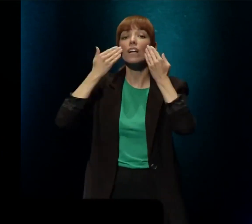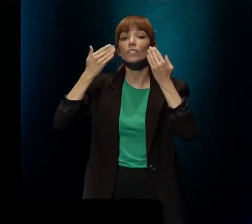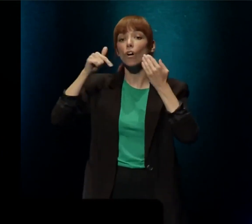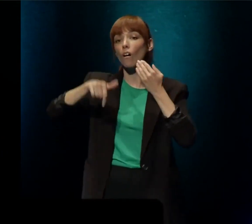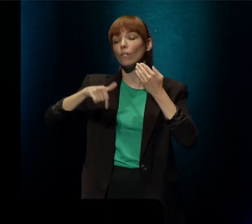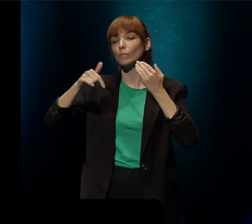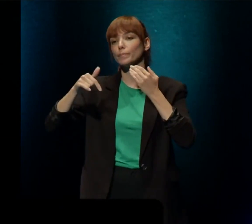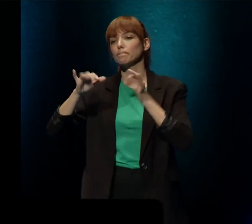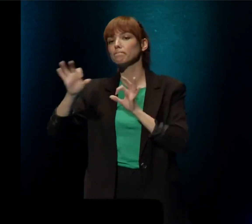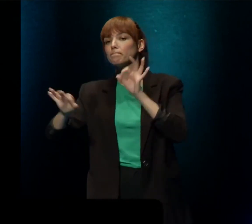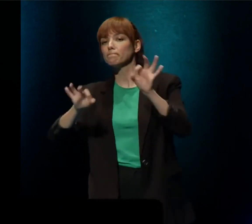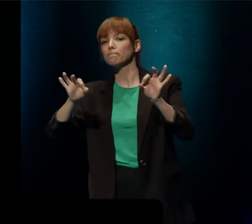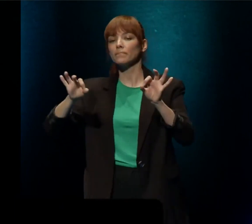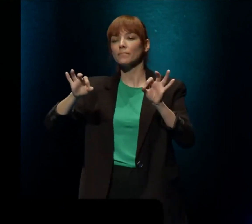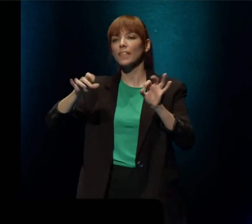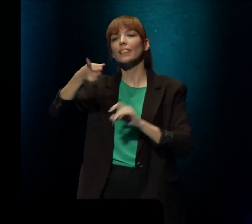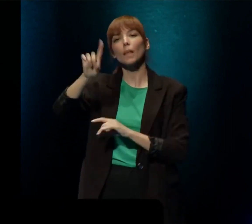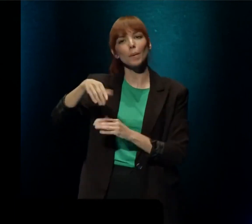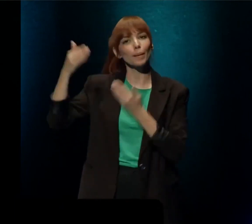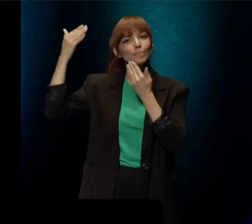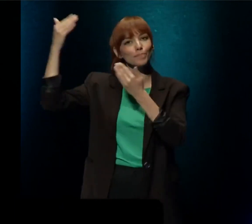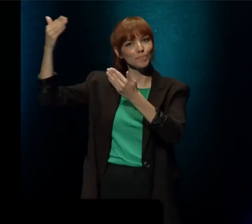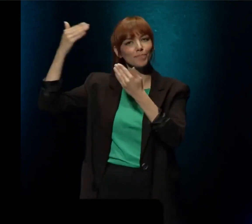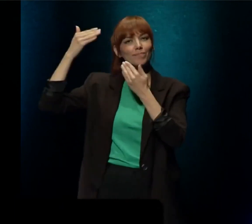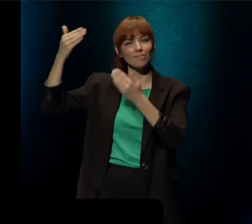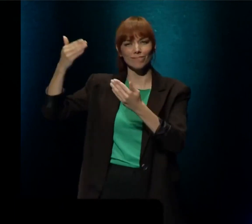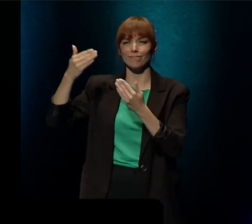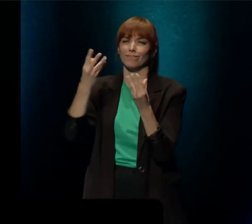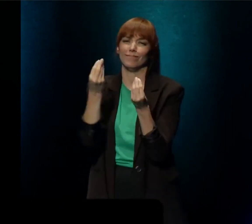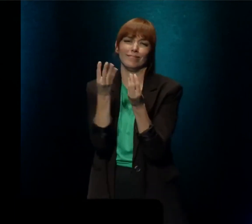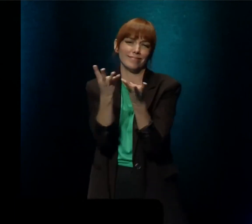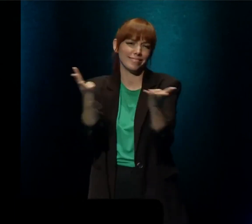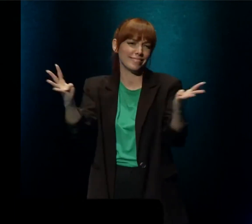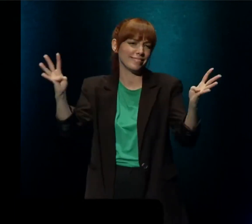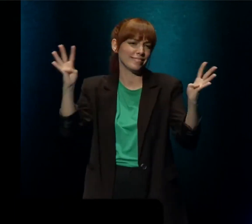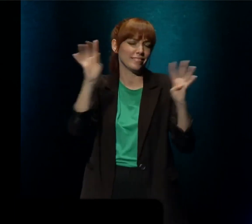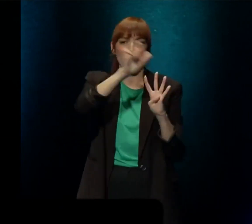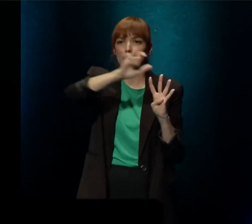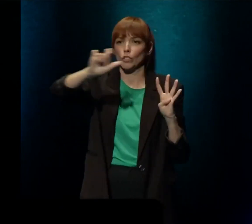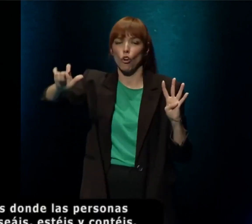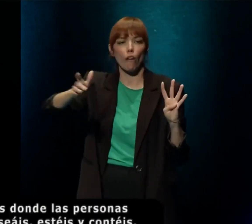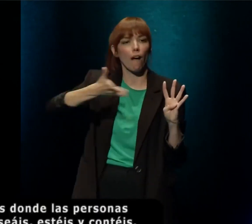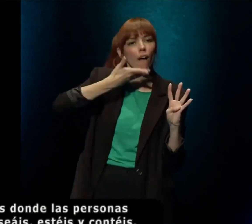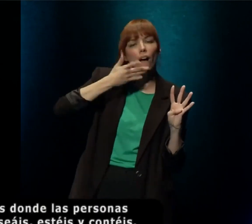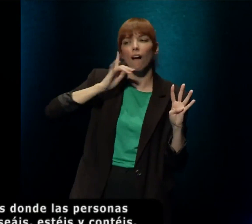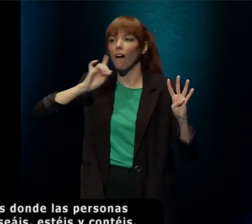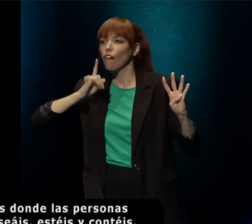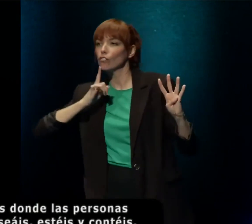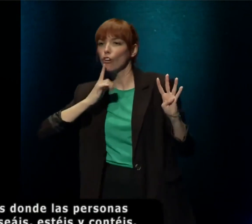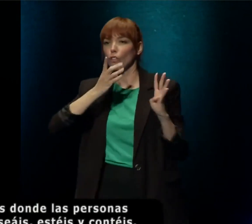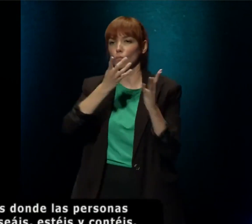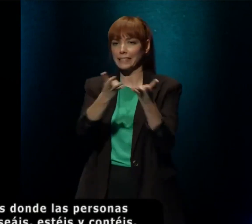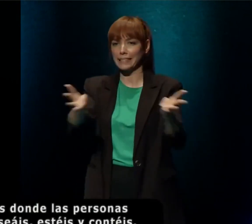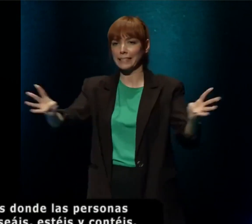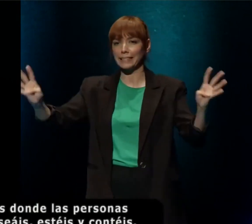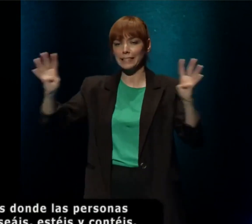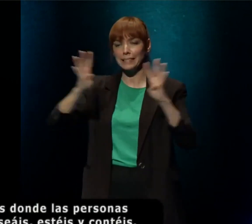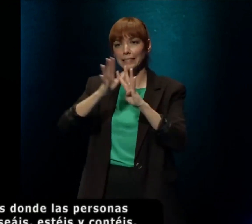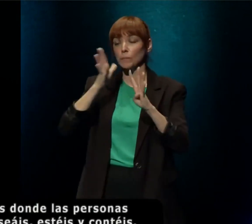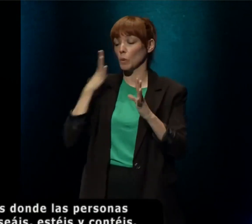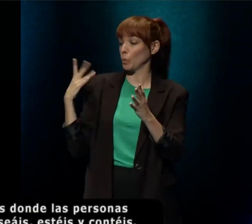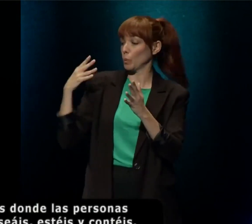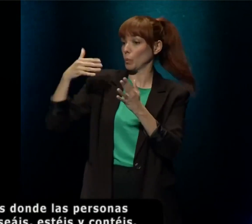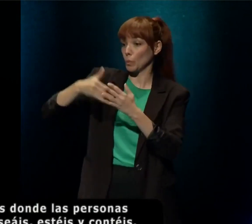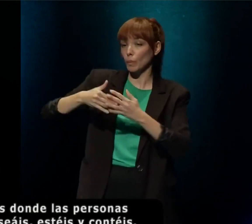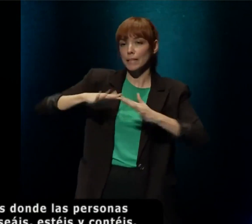servir para rendir tributo a tantas personas sordas y oyentes que desde ese activismo transformador,